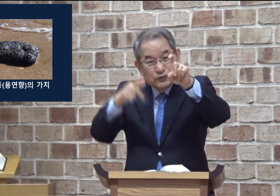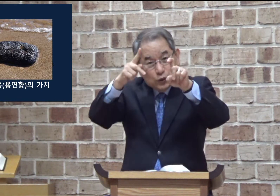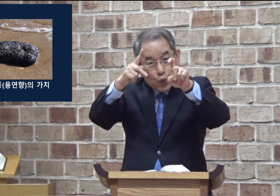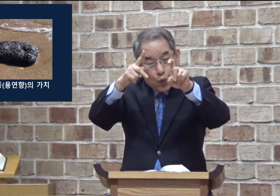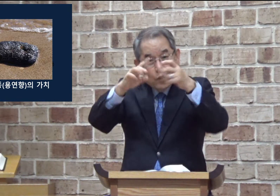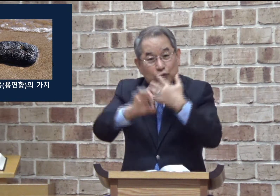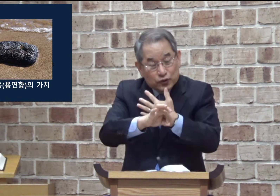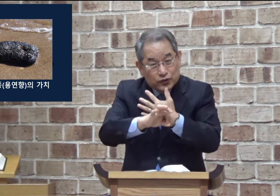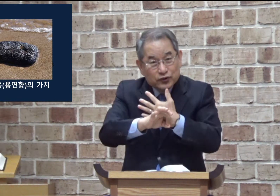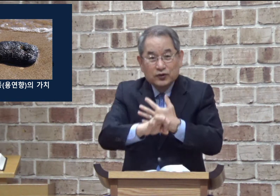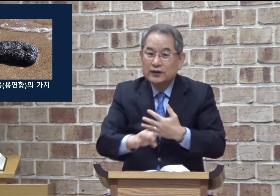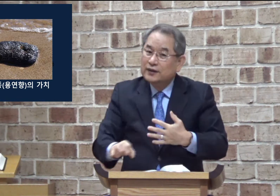4억입니다. 4억.